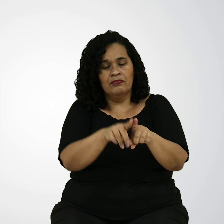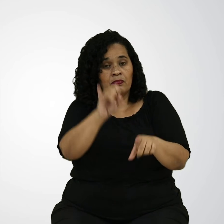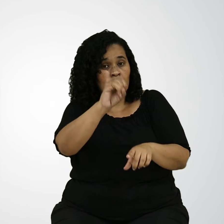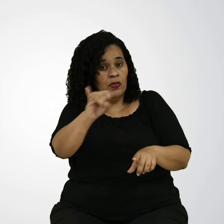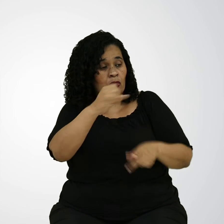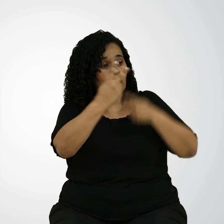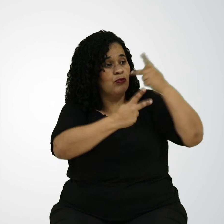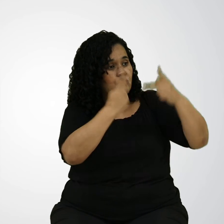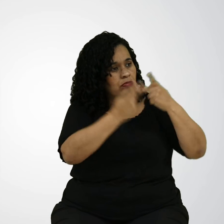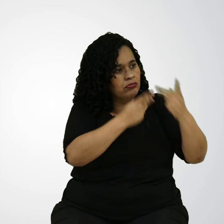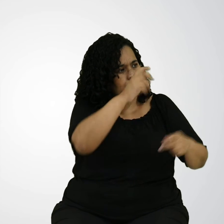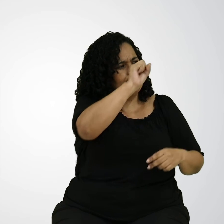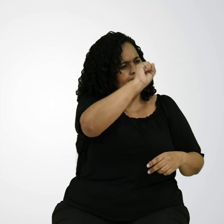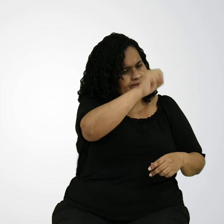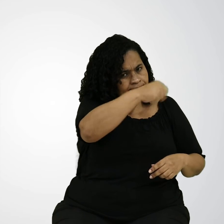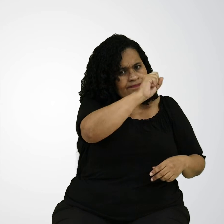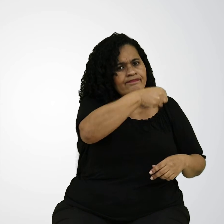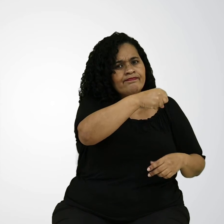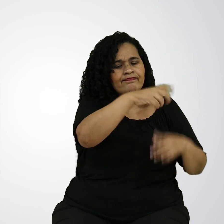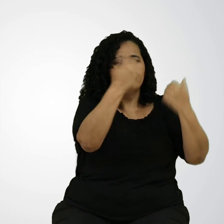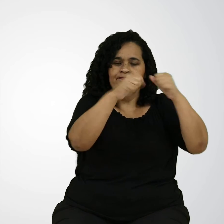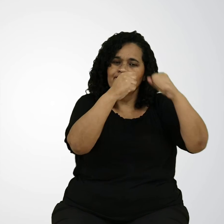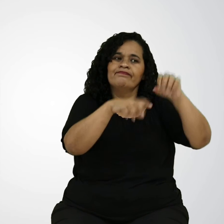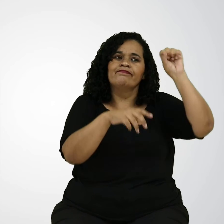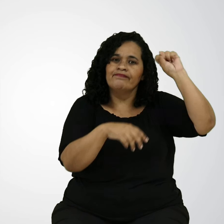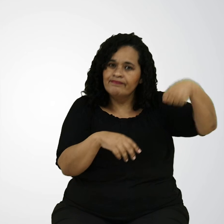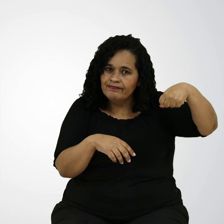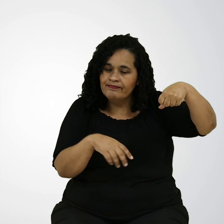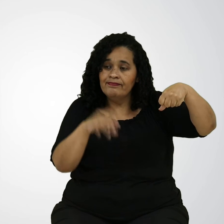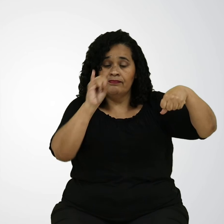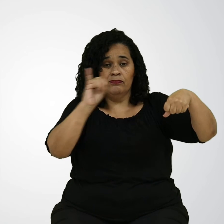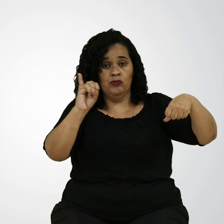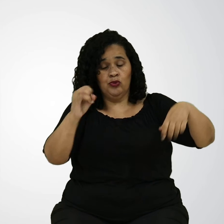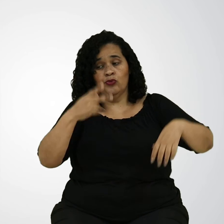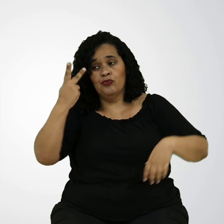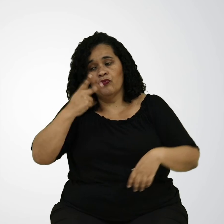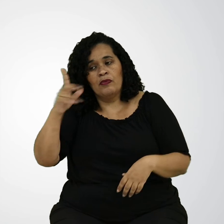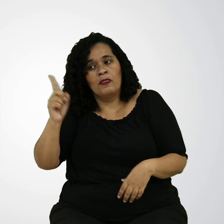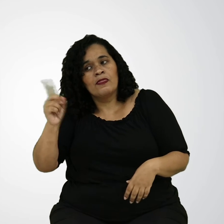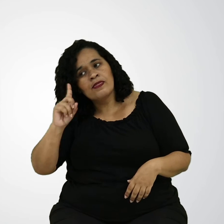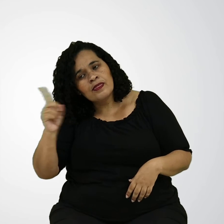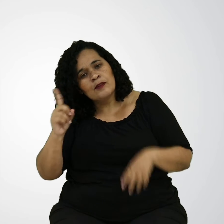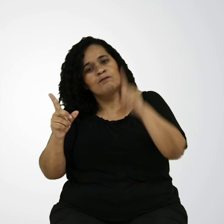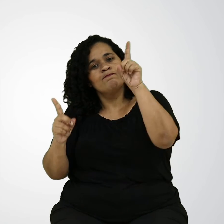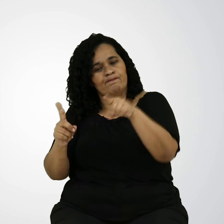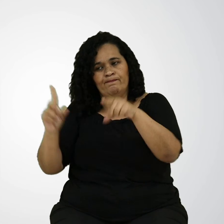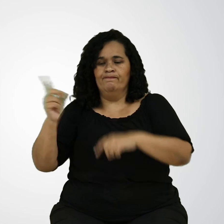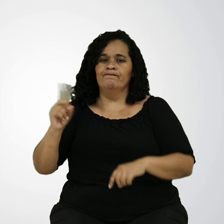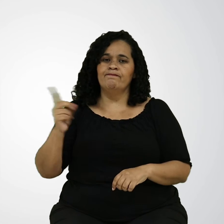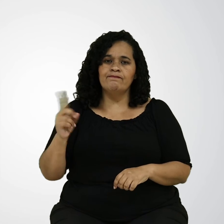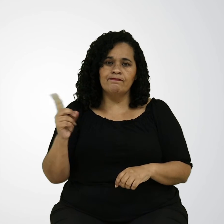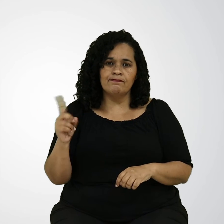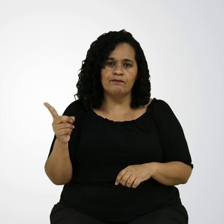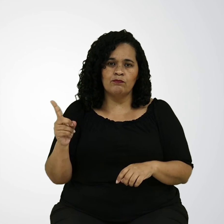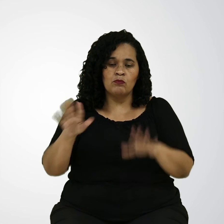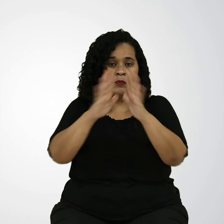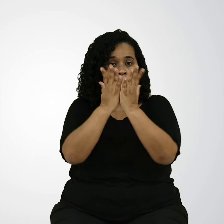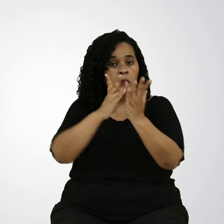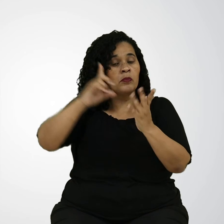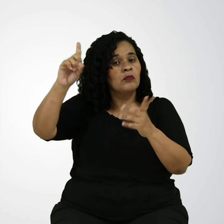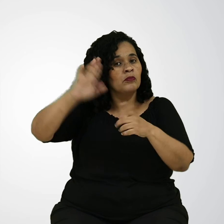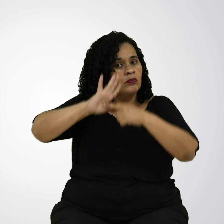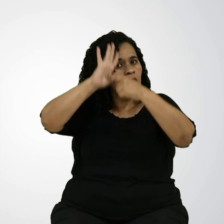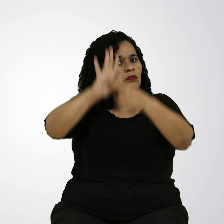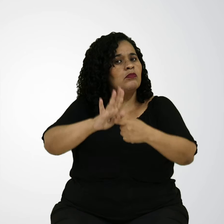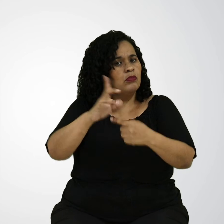não. Então, a gente precisa, de fato, viver como a palavra de Deus, como a palavra de Deus que a